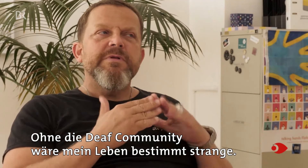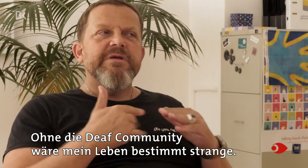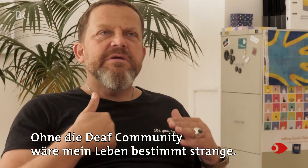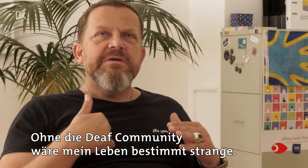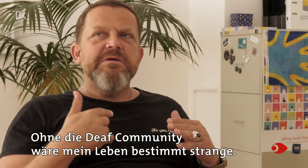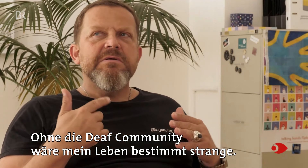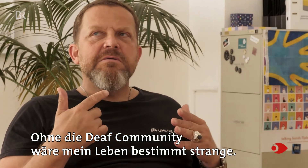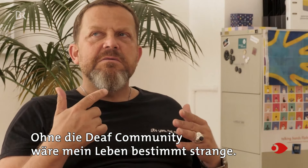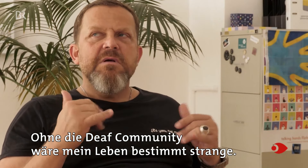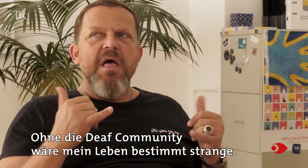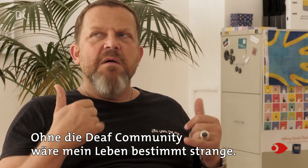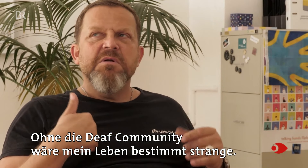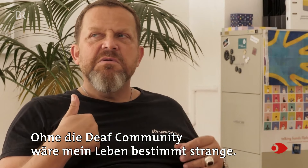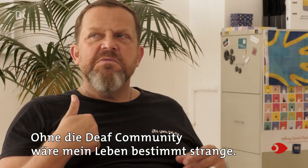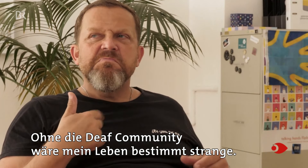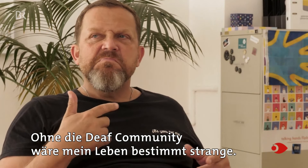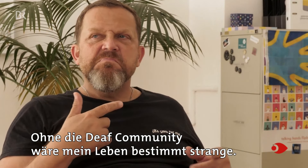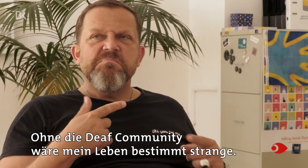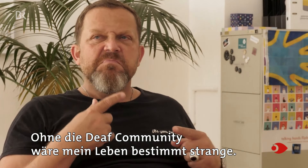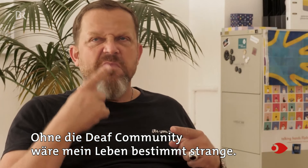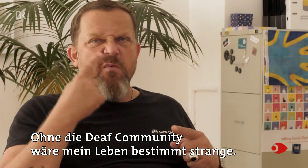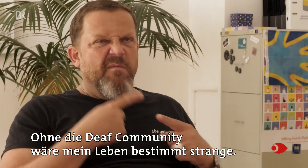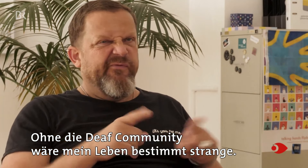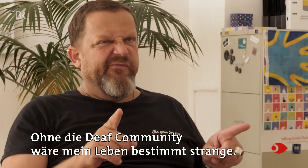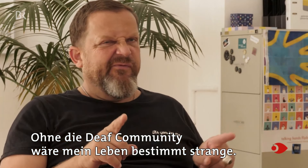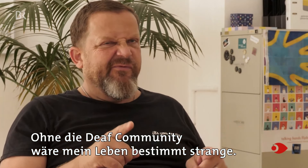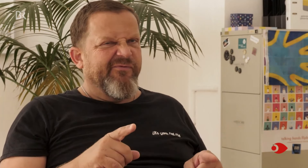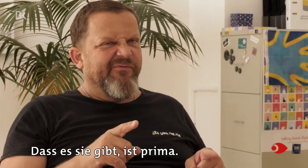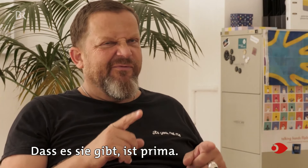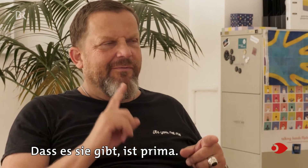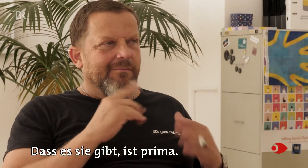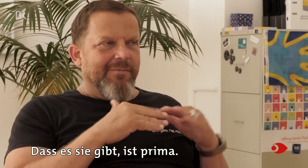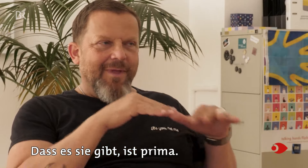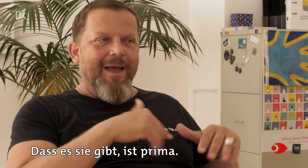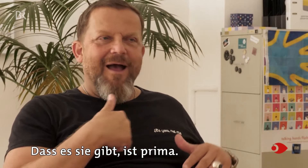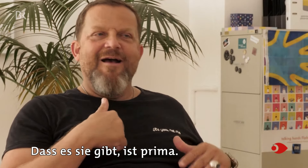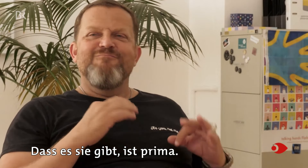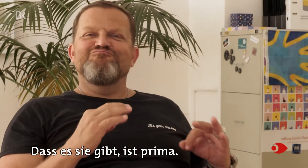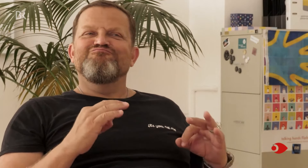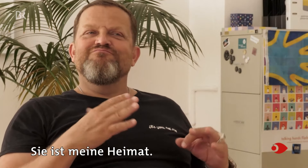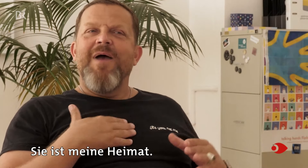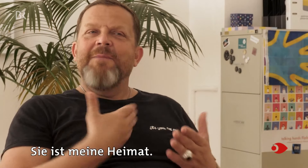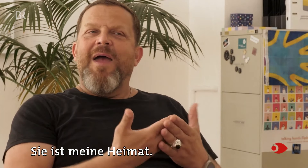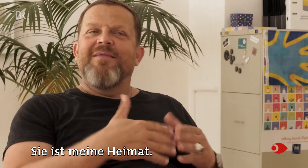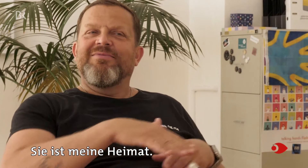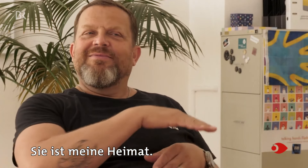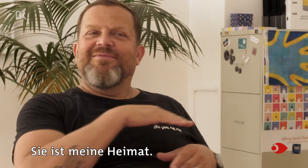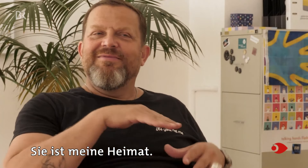die Deaf-Community wäre mein Leben bestimmt strange. Dass es sie gibt, ist prima. Sie ist meine Heimat.